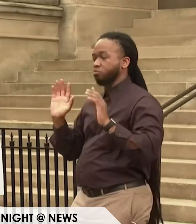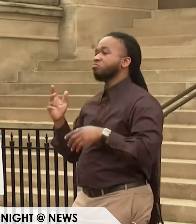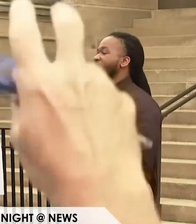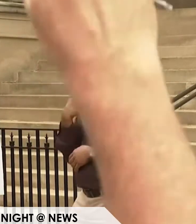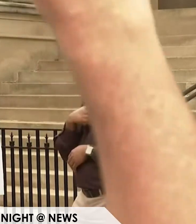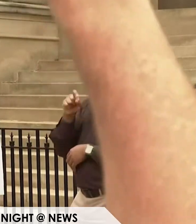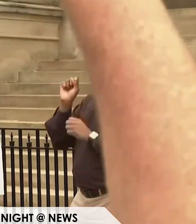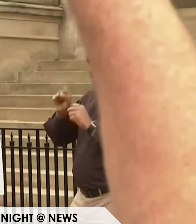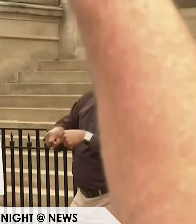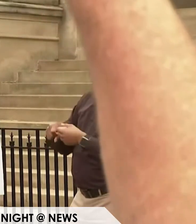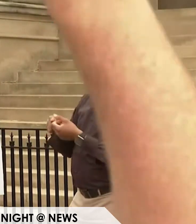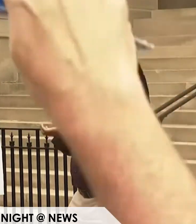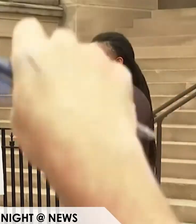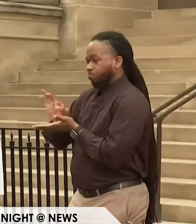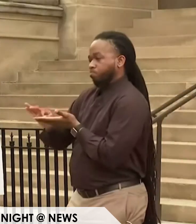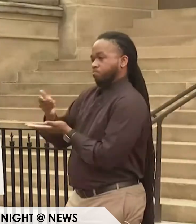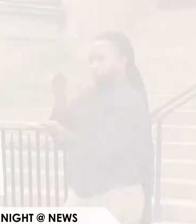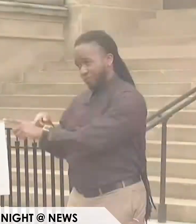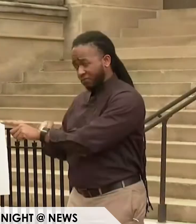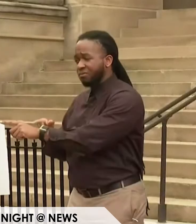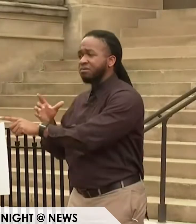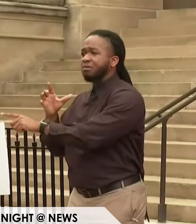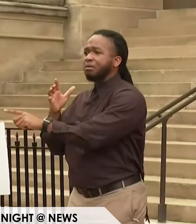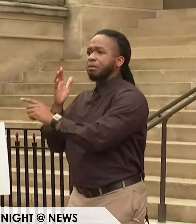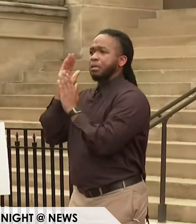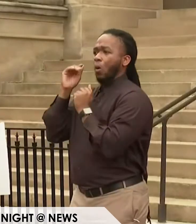năm 1992.